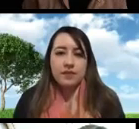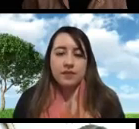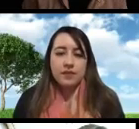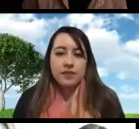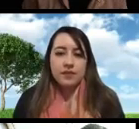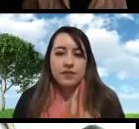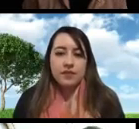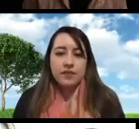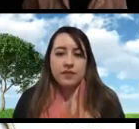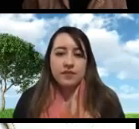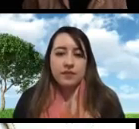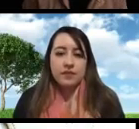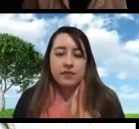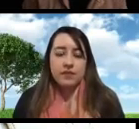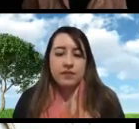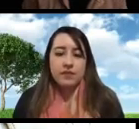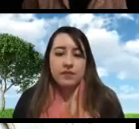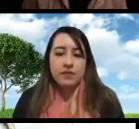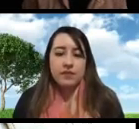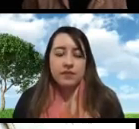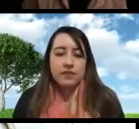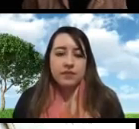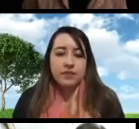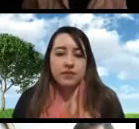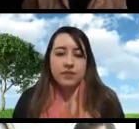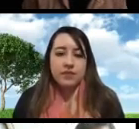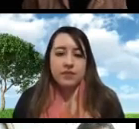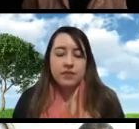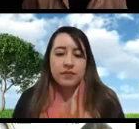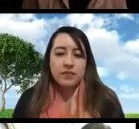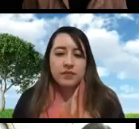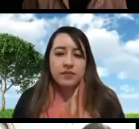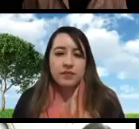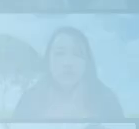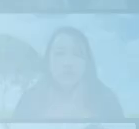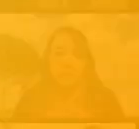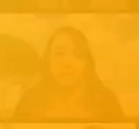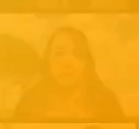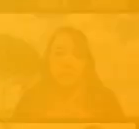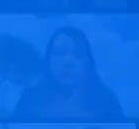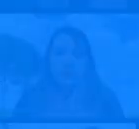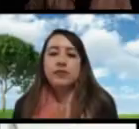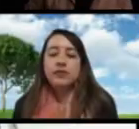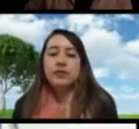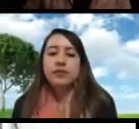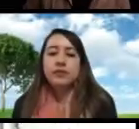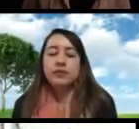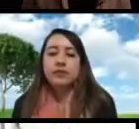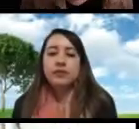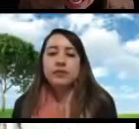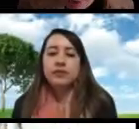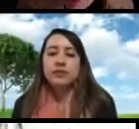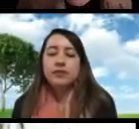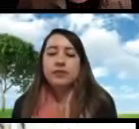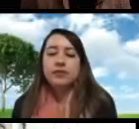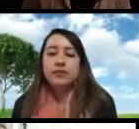Finalmente podrás ver tu puntaje y el número de preguntas correctas que contestaste al final del juego. 1. Bienvenidos